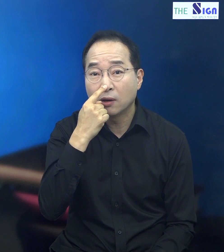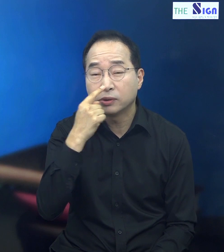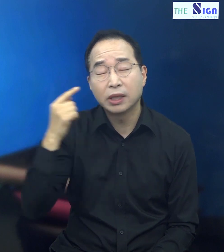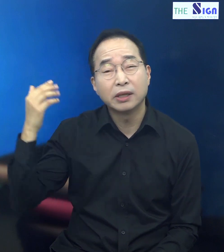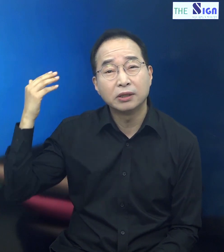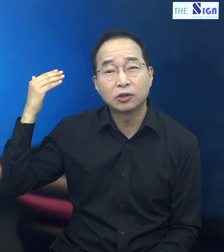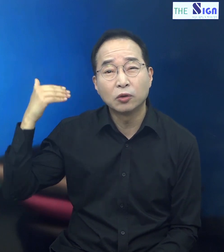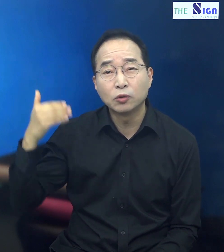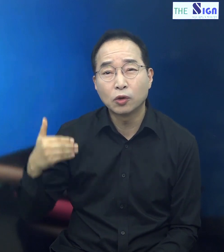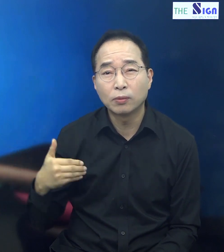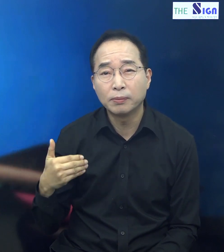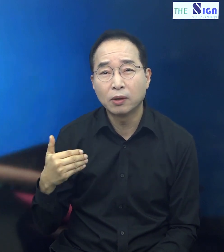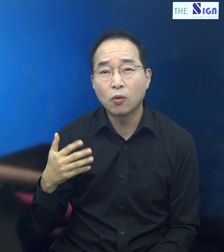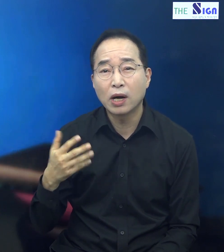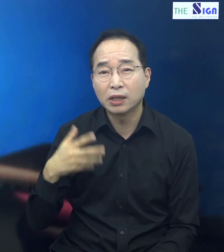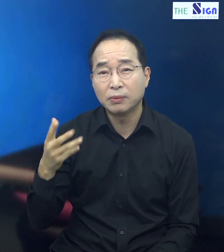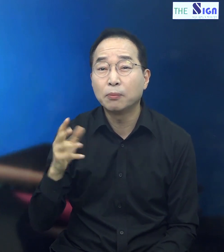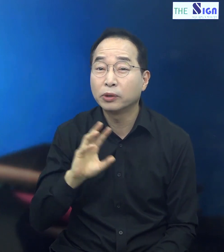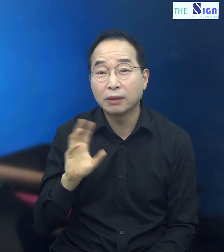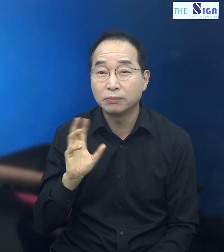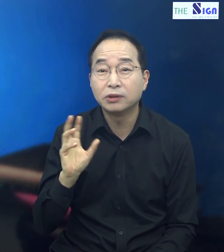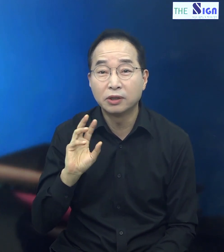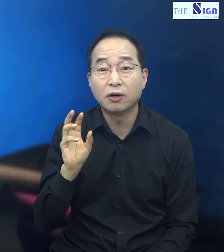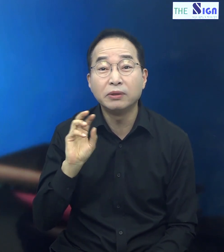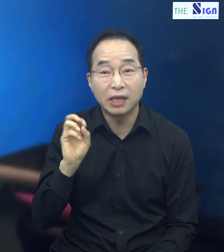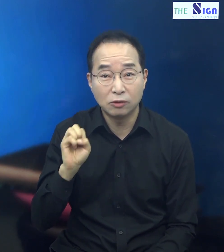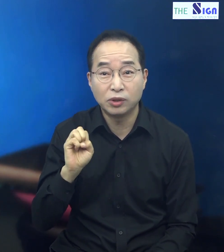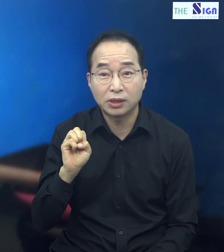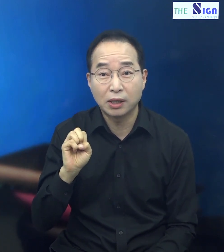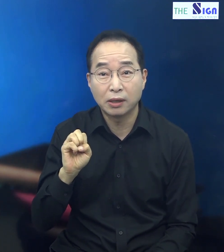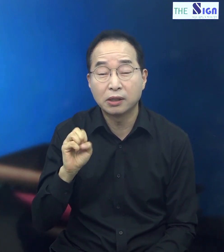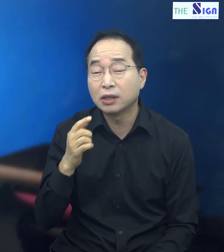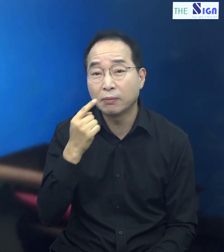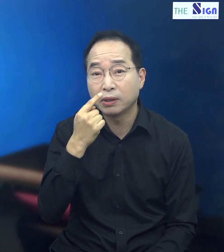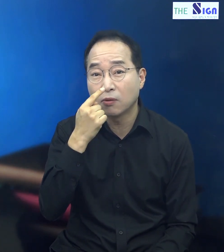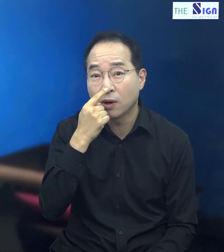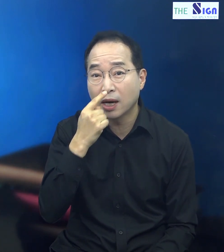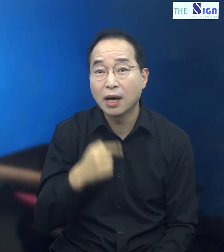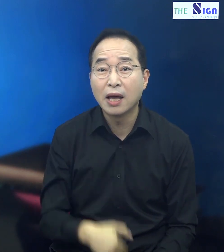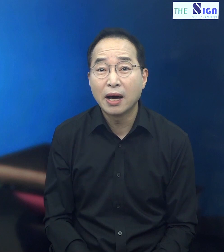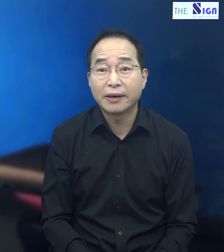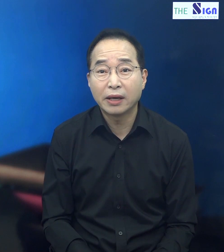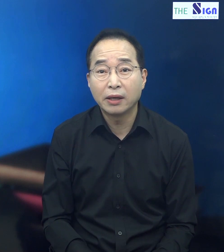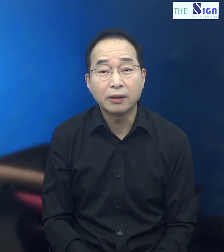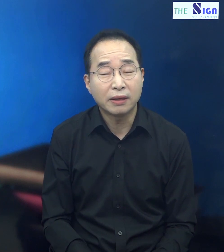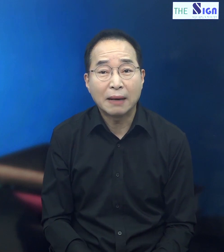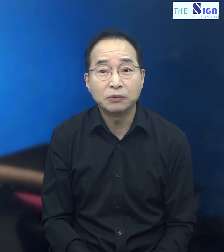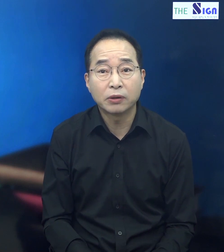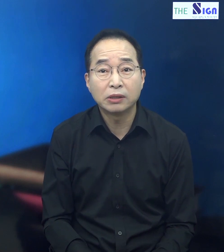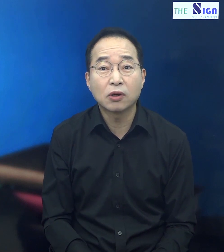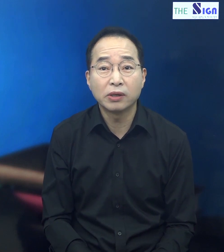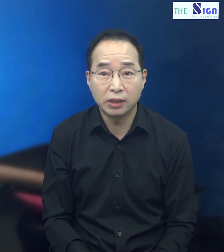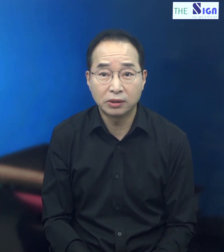우리가 전통적으로 보면 코가 크면 보다 뭐 그런 얘기도 있잖아요. 그러다 보니 코가 하나의 남성의 성기를